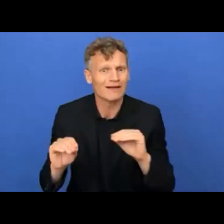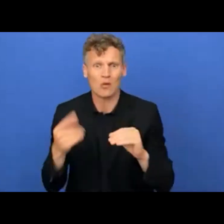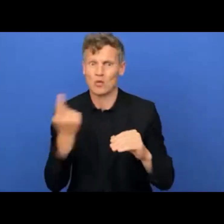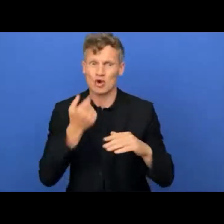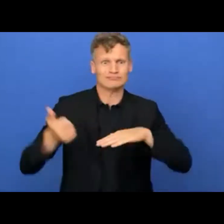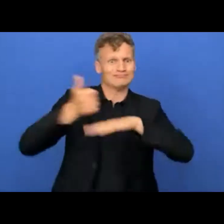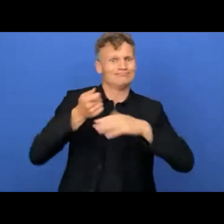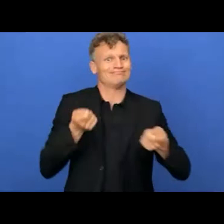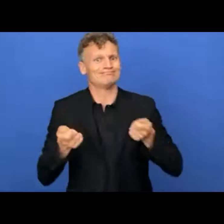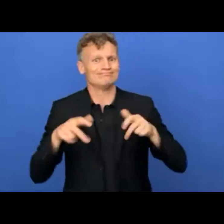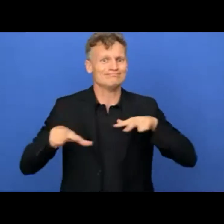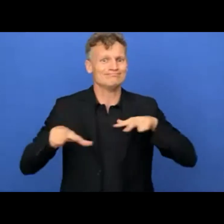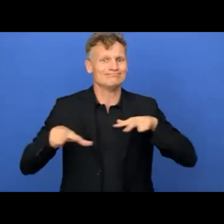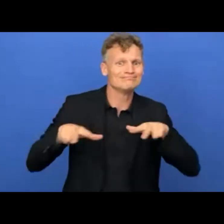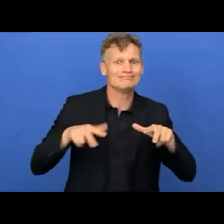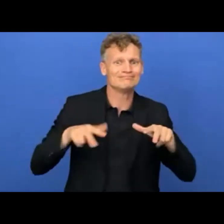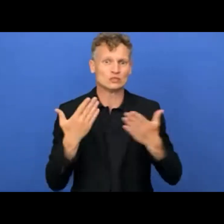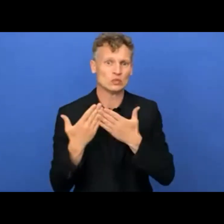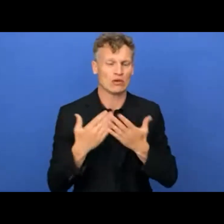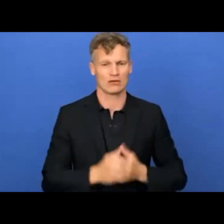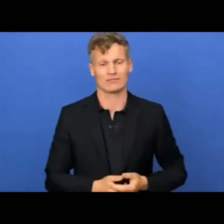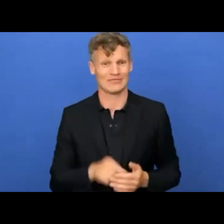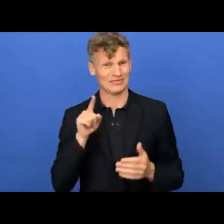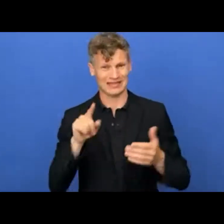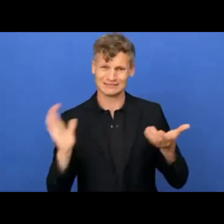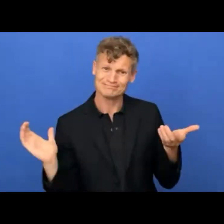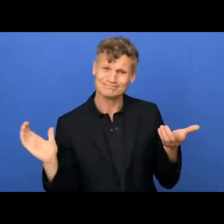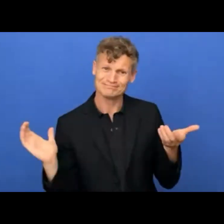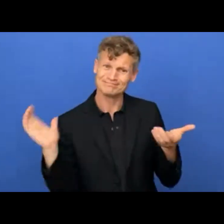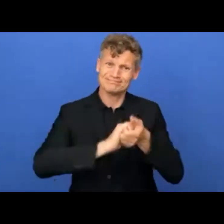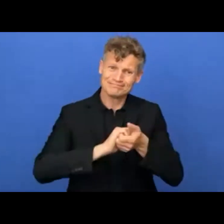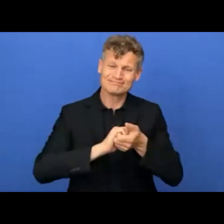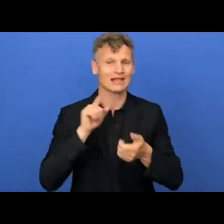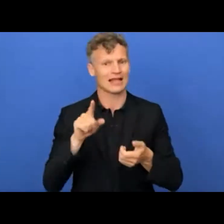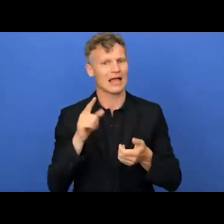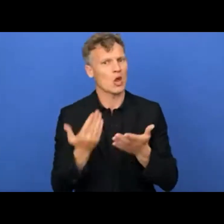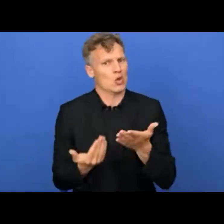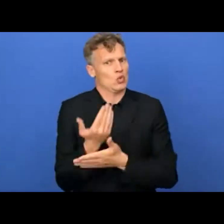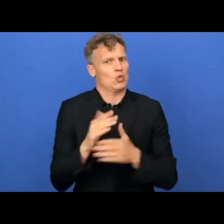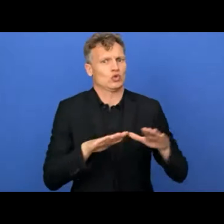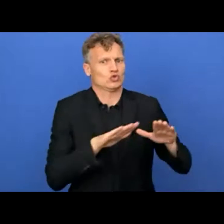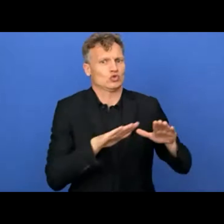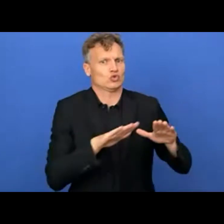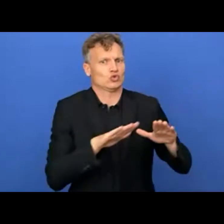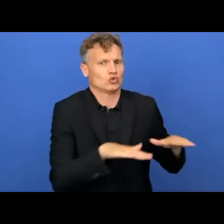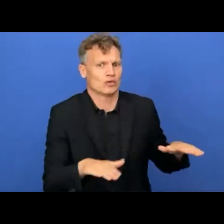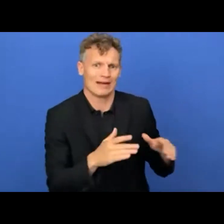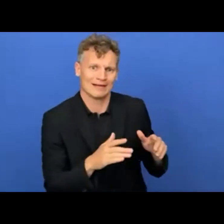autre volet très important, et cela ira main dans la main avec ce nouveau